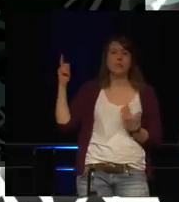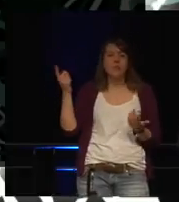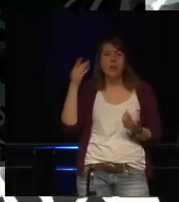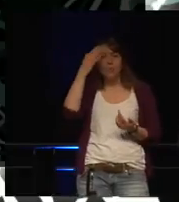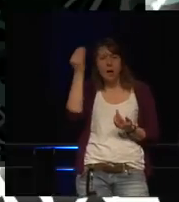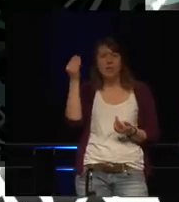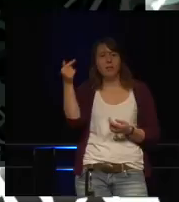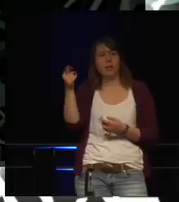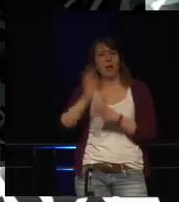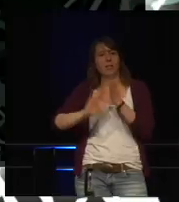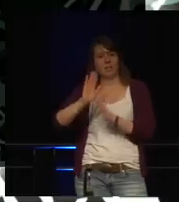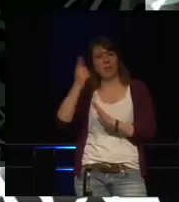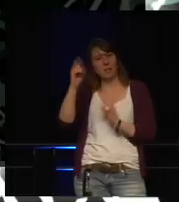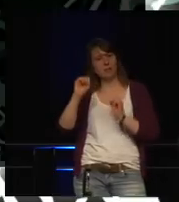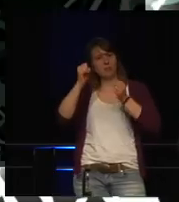Y me dijo que